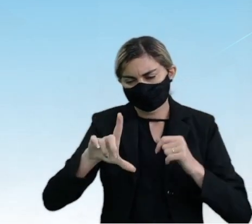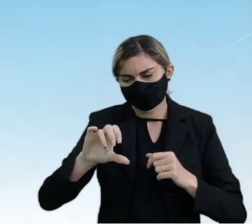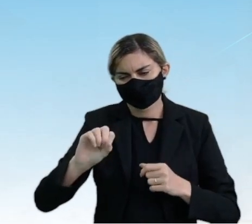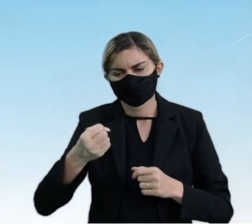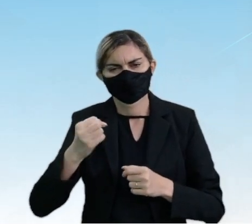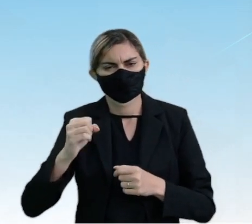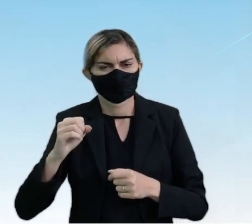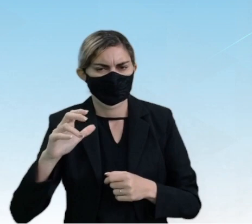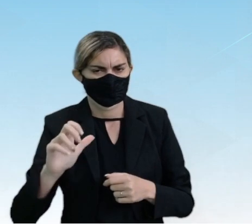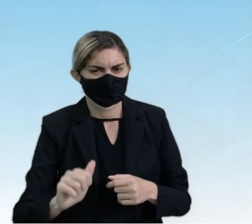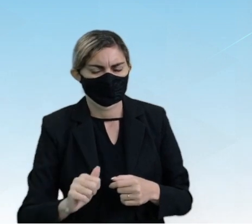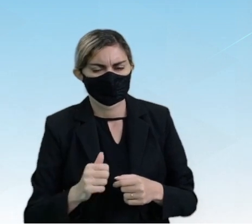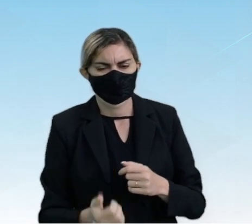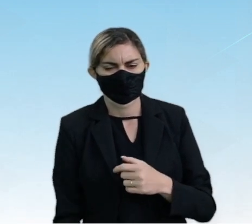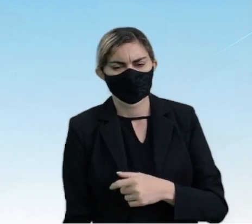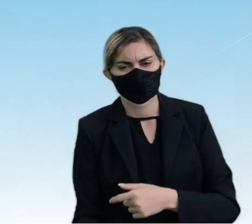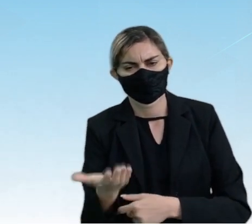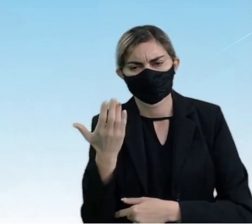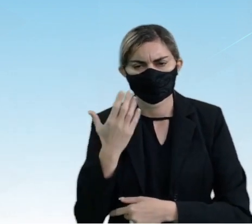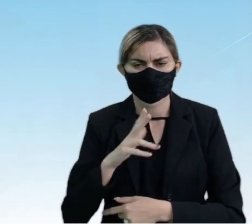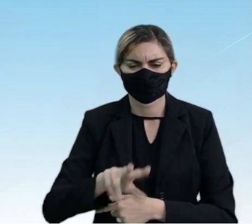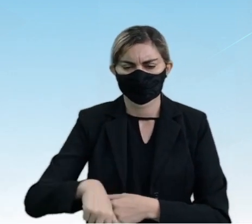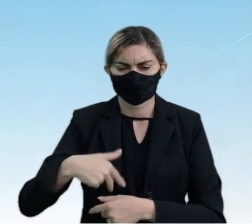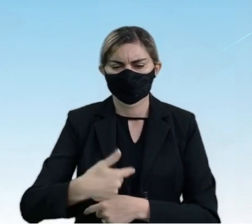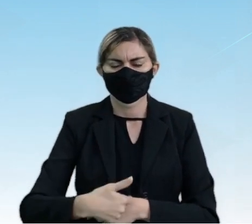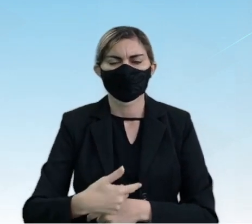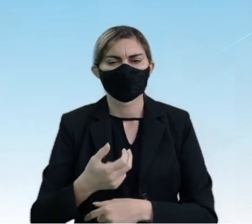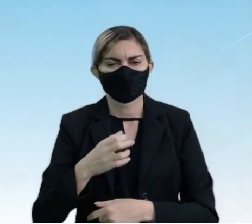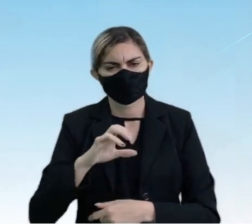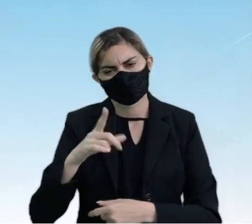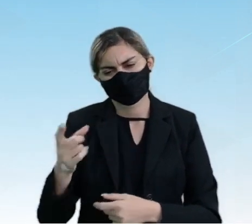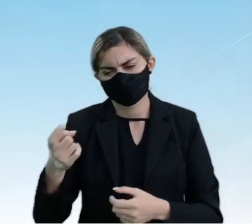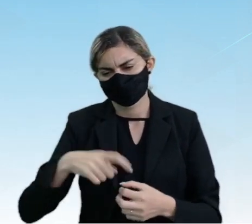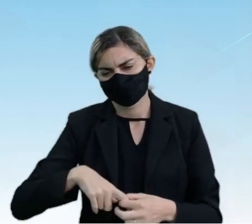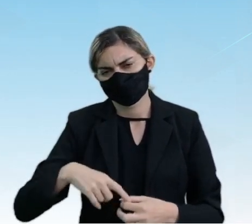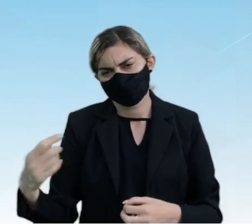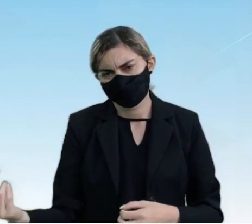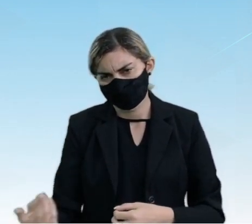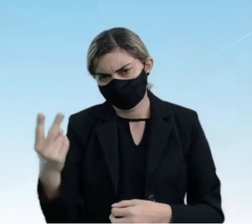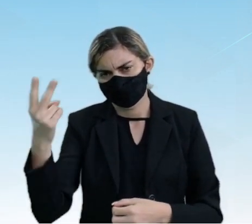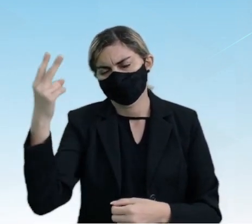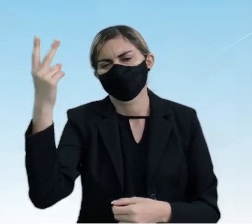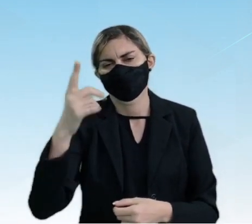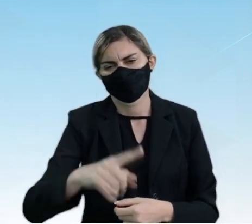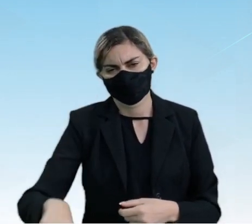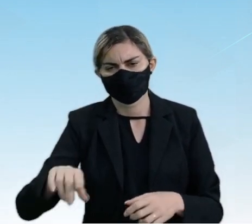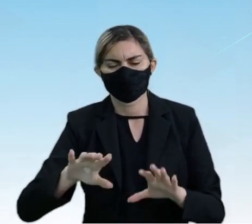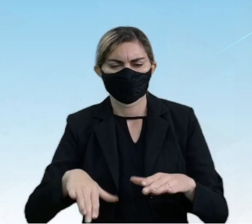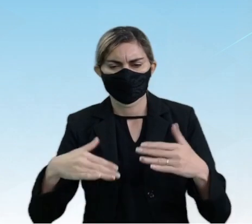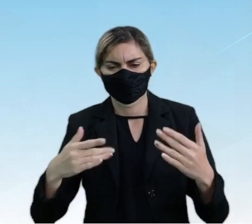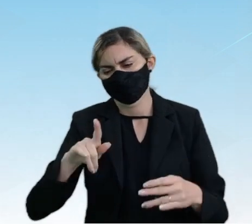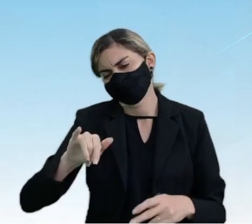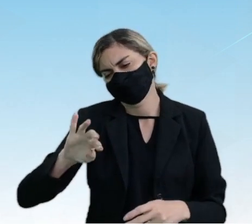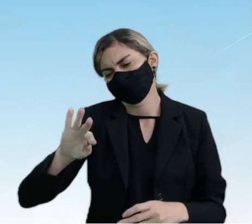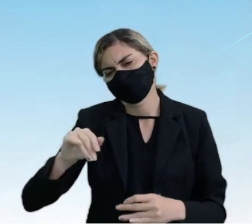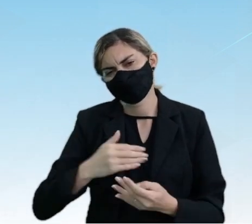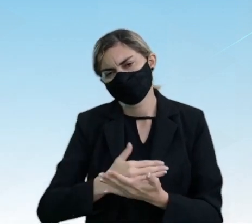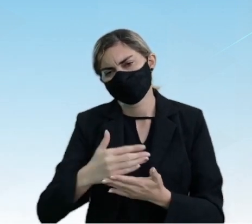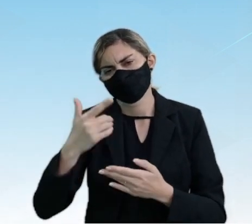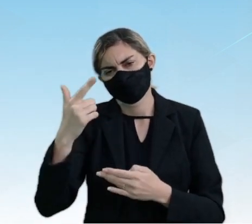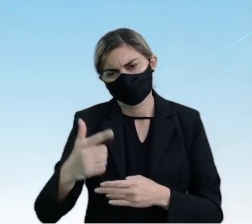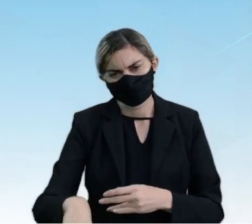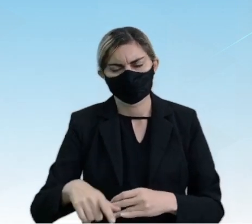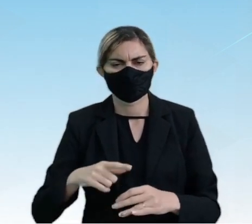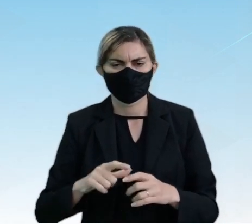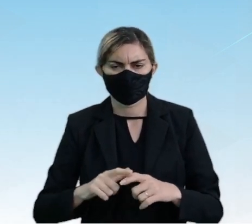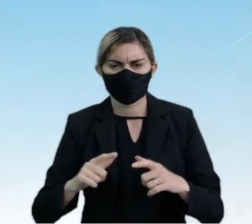quando no Renascimento o clássico voltou a ser valorizado, então a ginástica começou de novo a ganhar um pouco